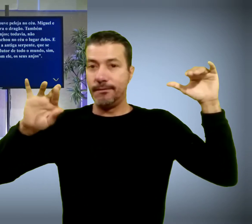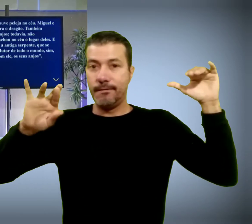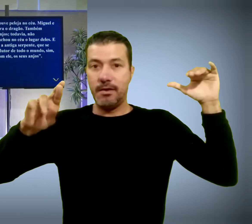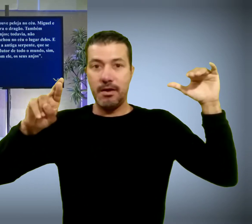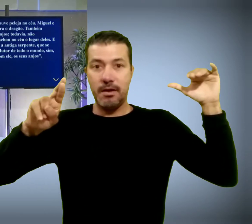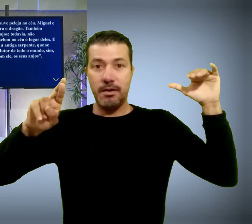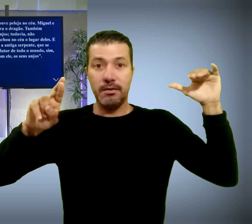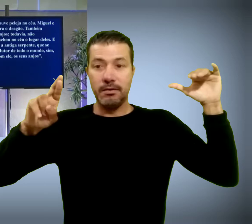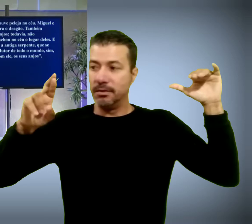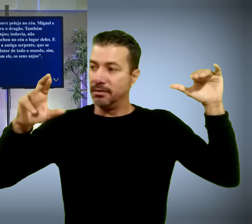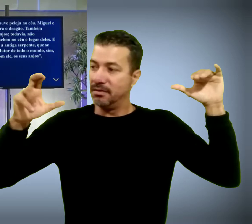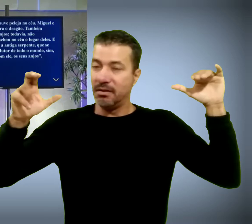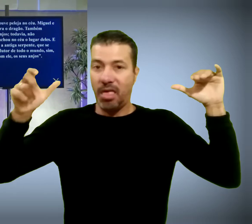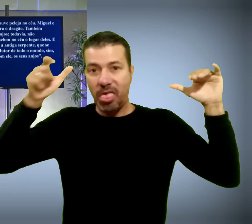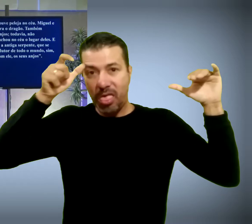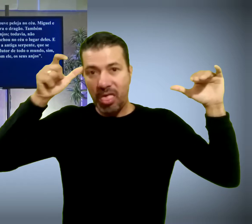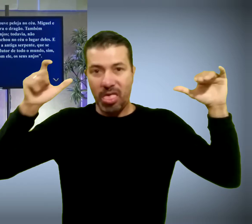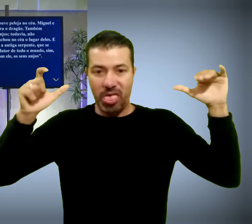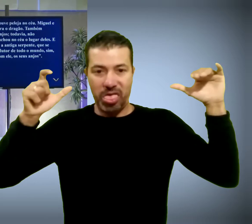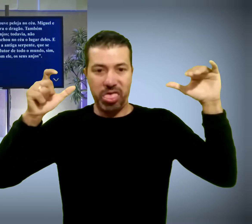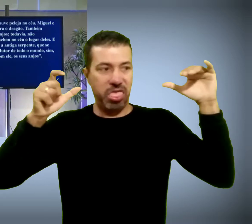significa adversário, ok?